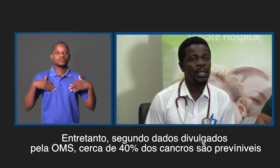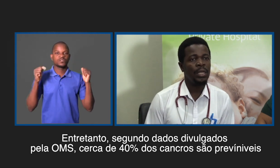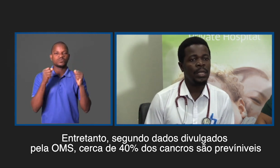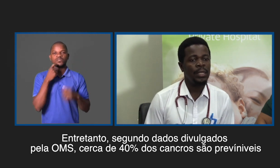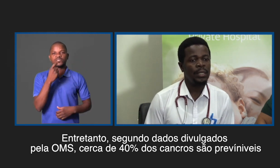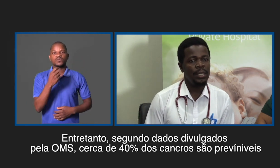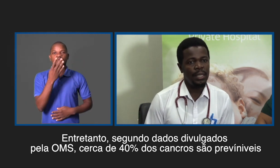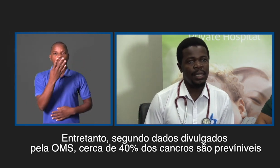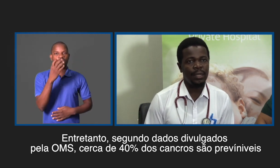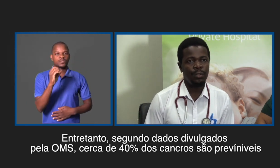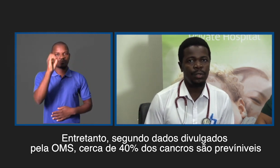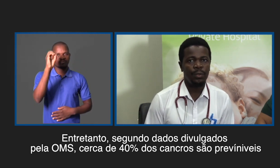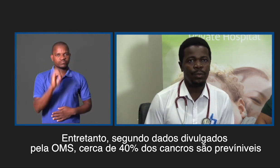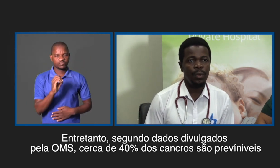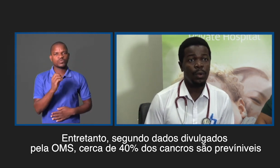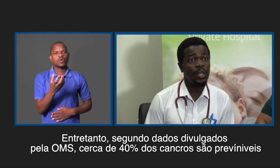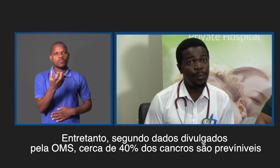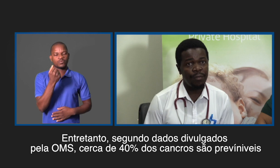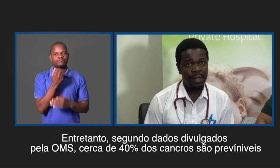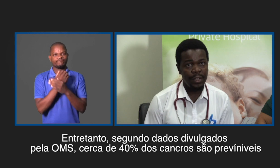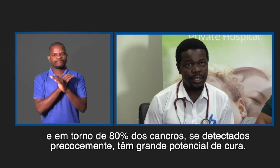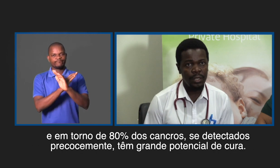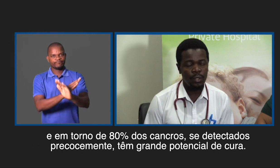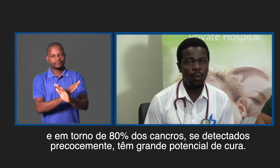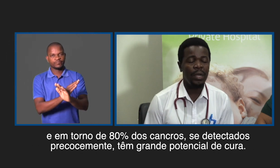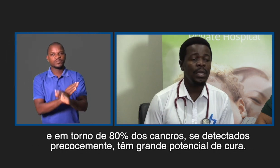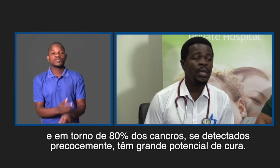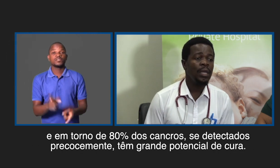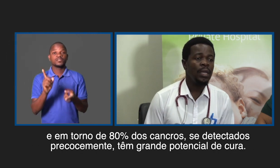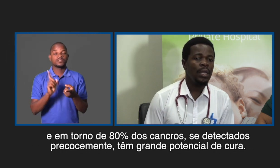cânceres são preveníveis.